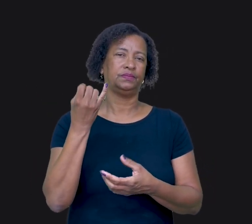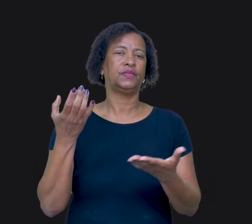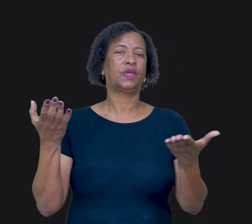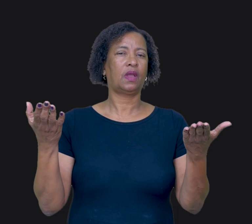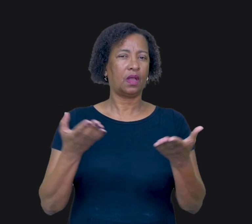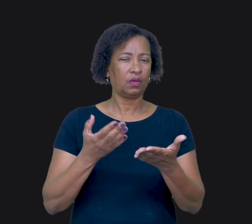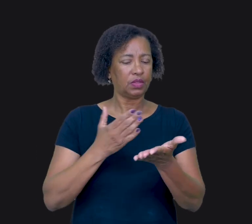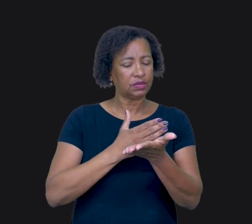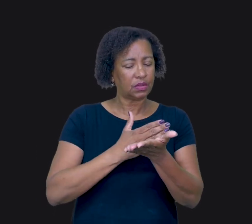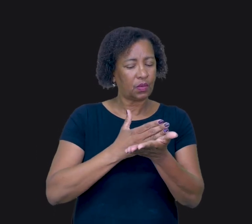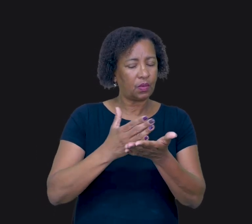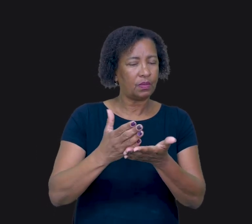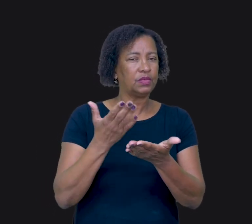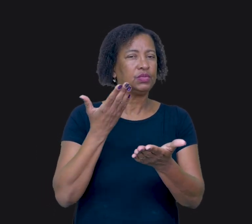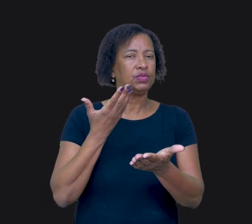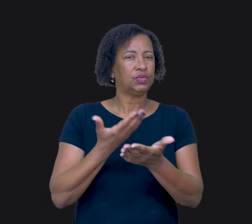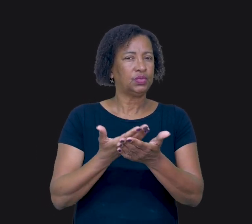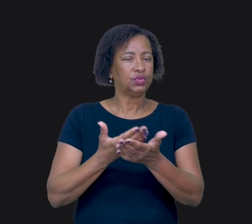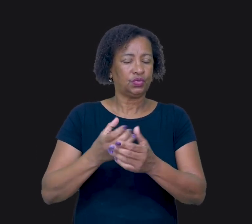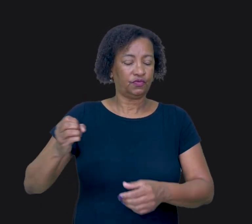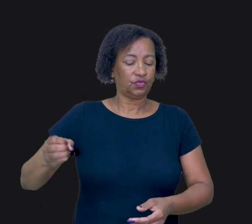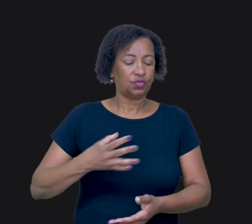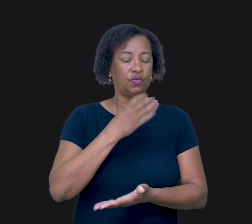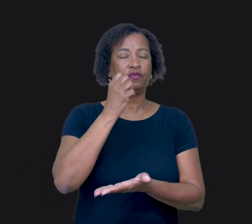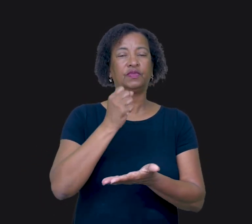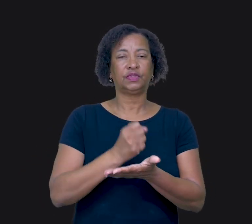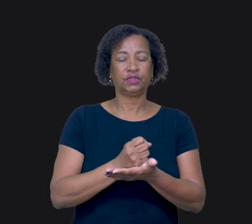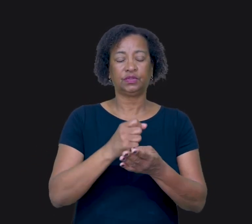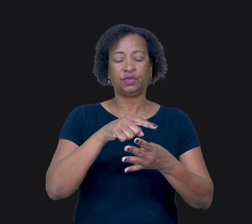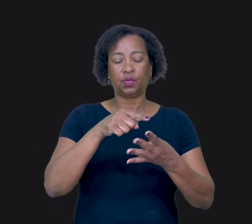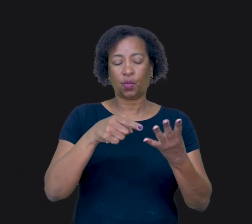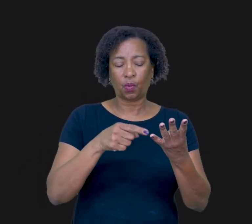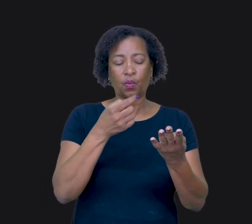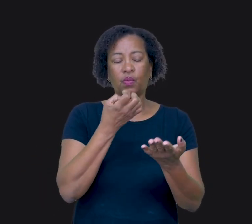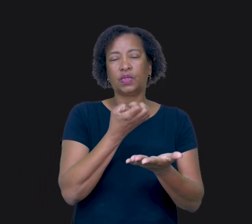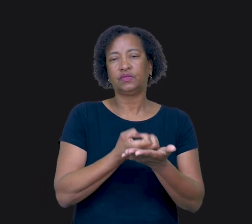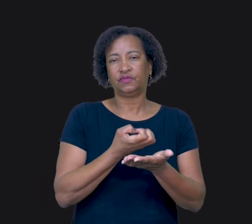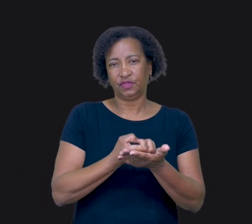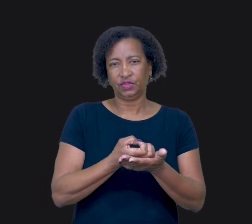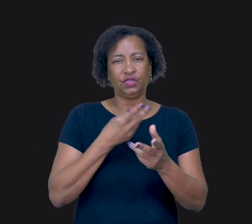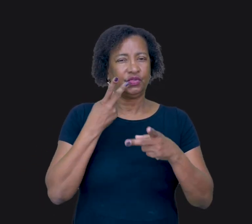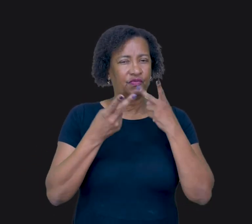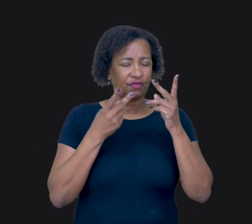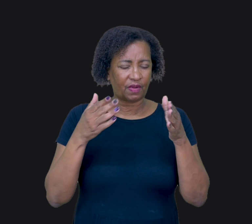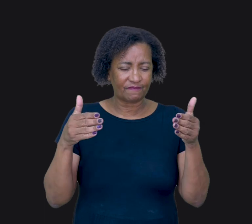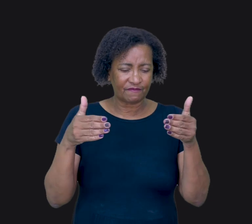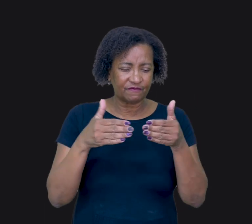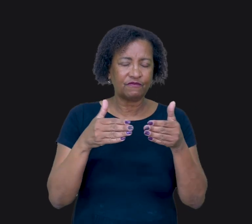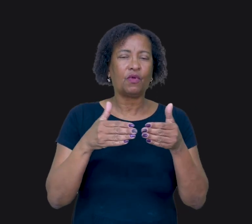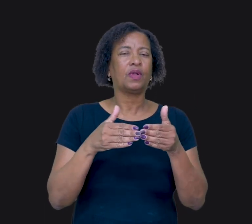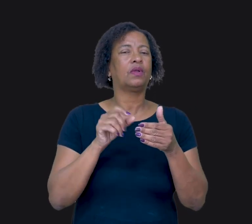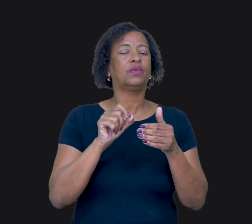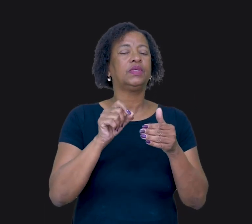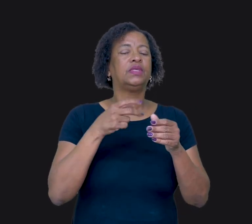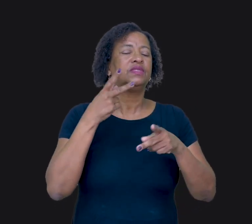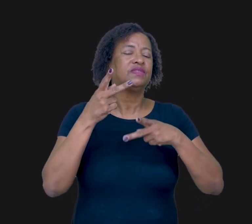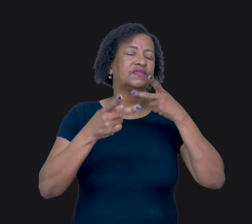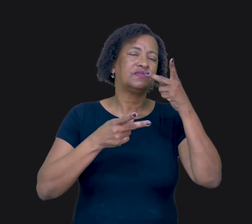Agora que estamos iniciando o estudo do Novo Testamento com os 4 evangelhos, tentarei enfatizar o que esses autores das Escrituras enfatizaram.